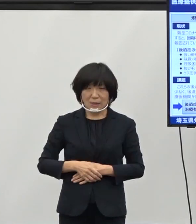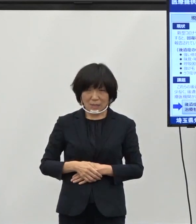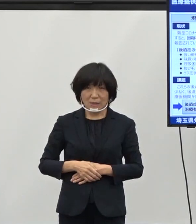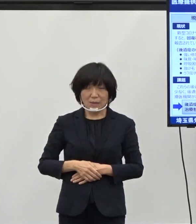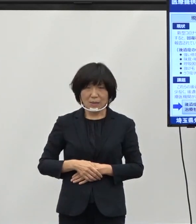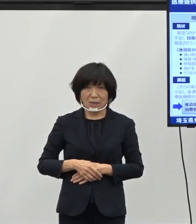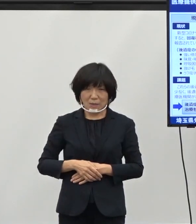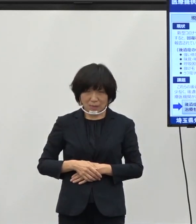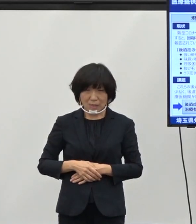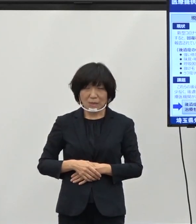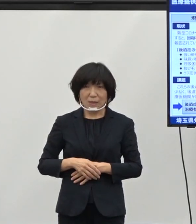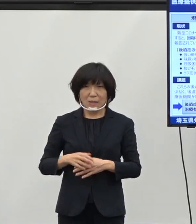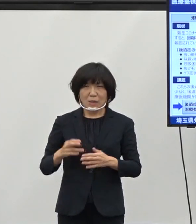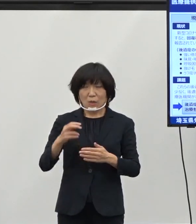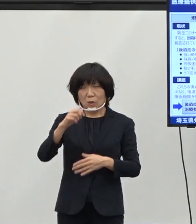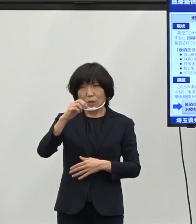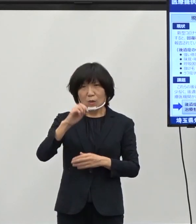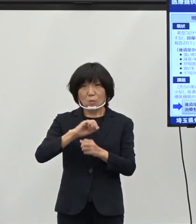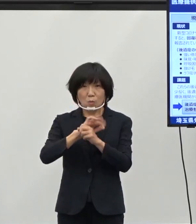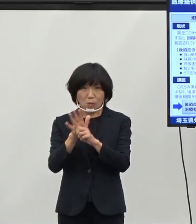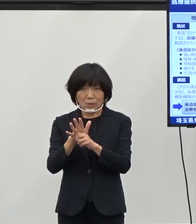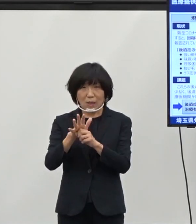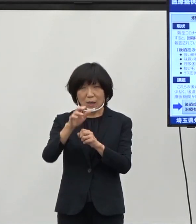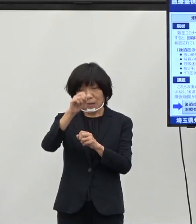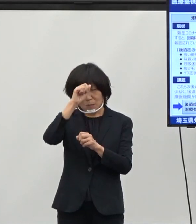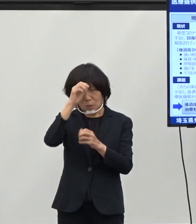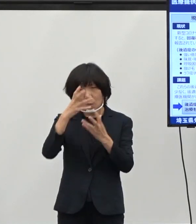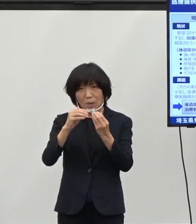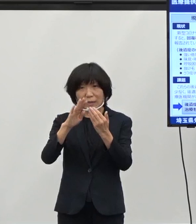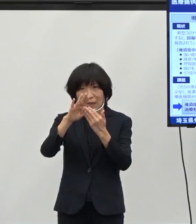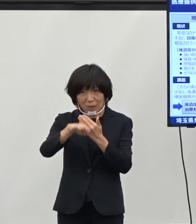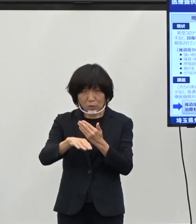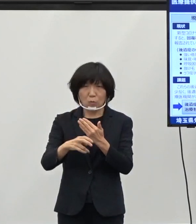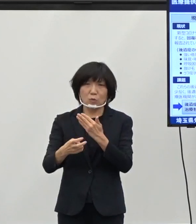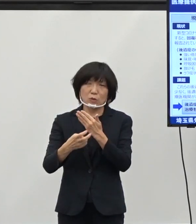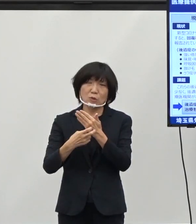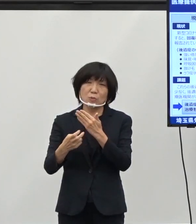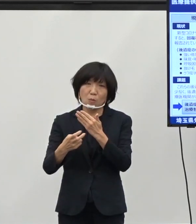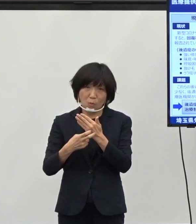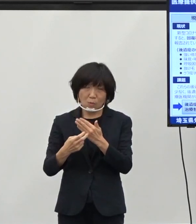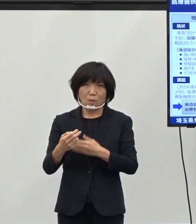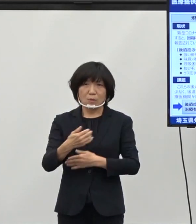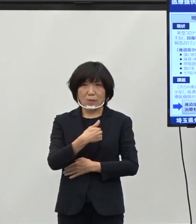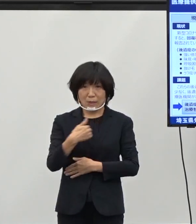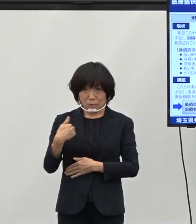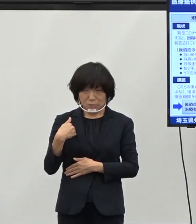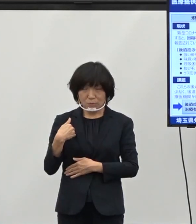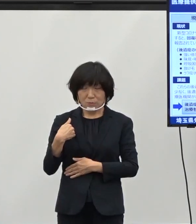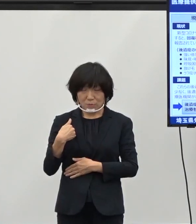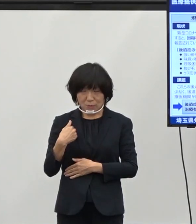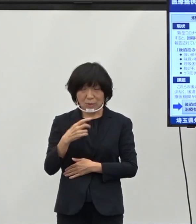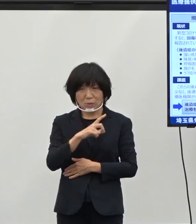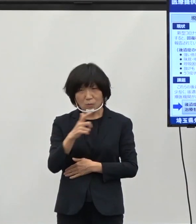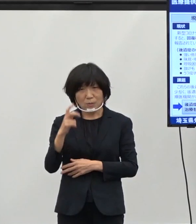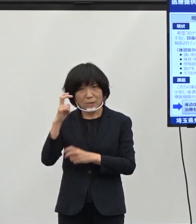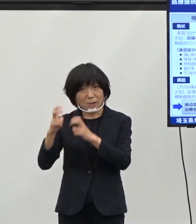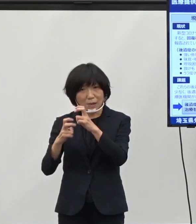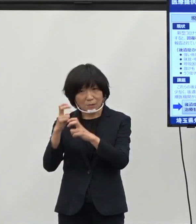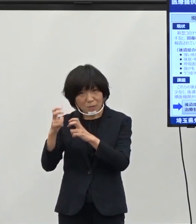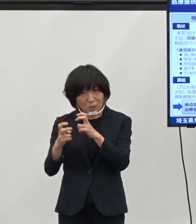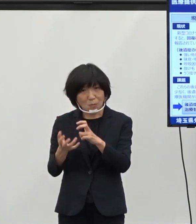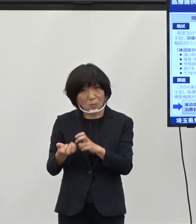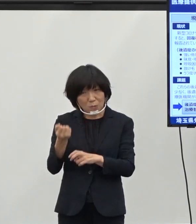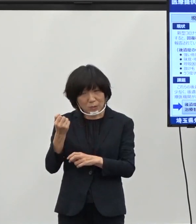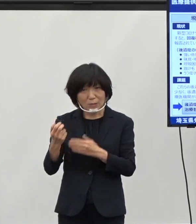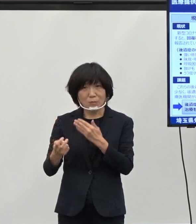症外来を標榜していただきます。そしてさまざまな後遺症に悩む患者の診療